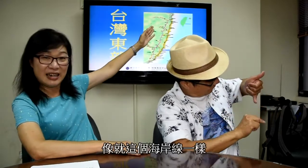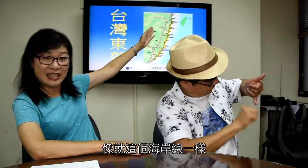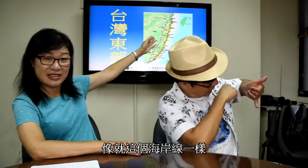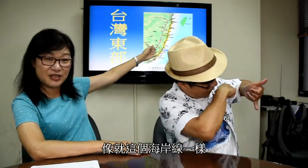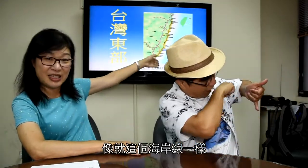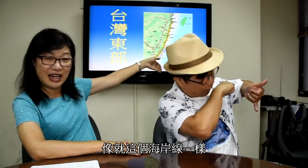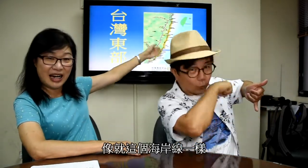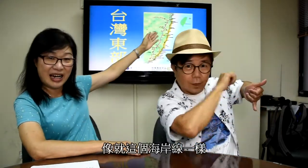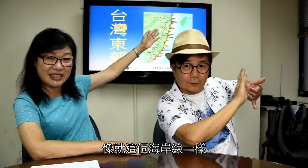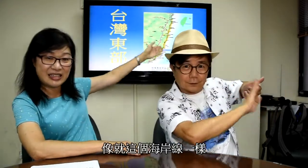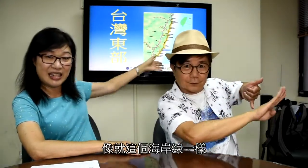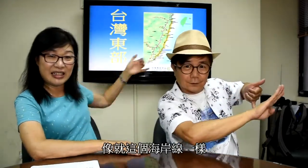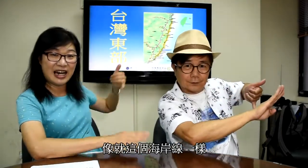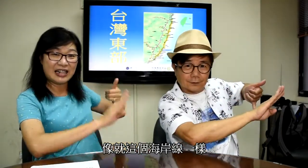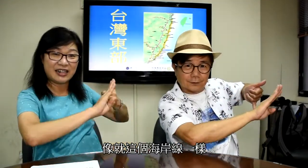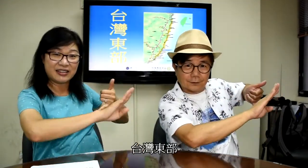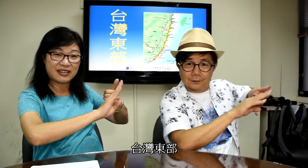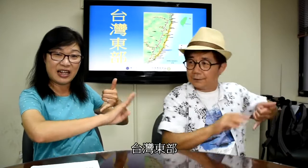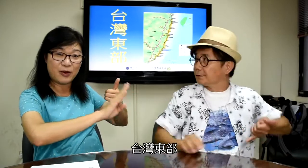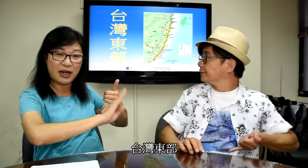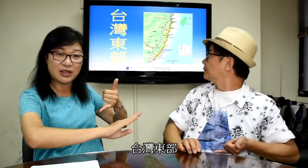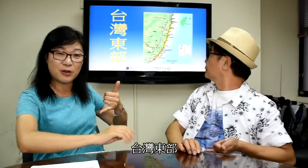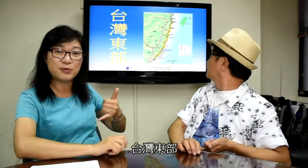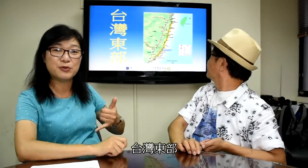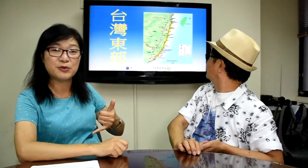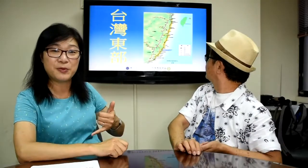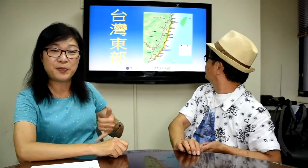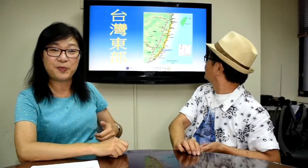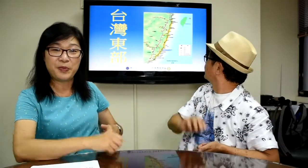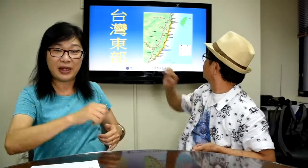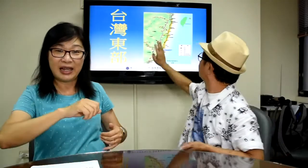像就这个海岸线一样啊，台湾东部，